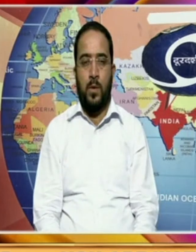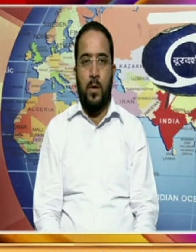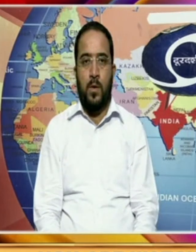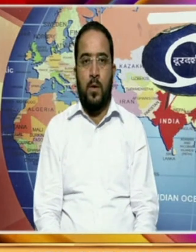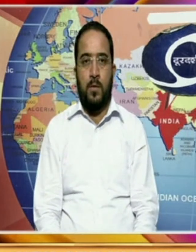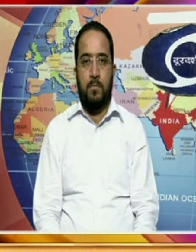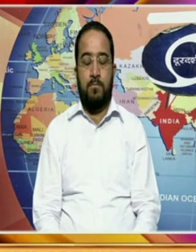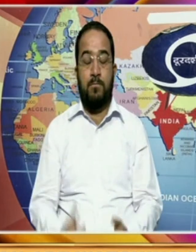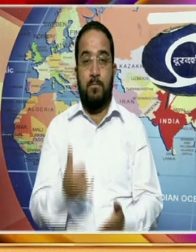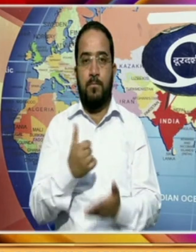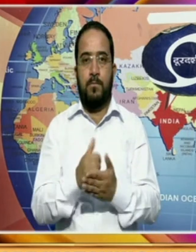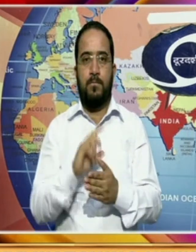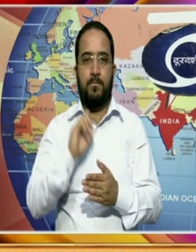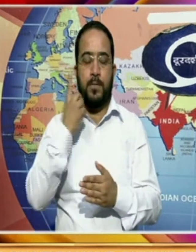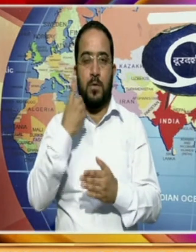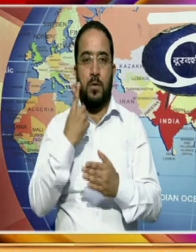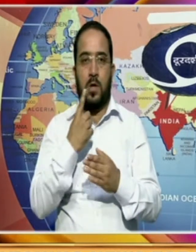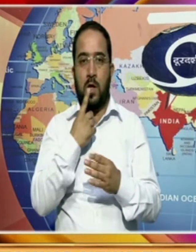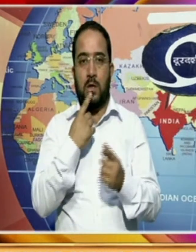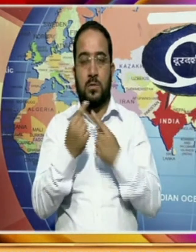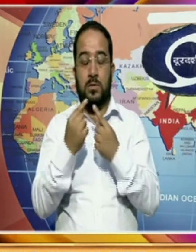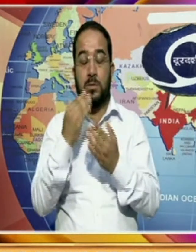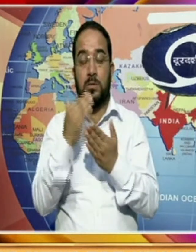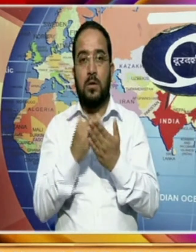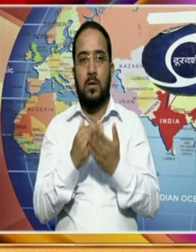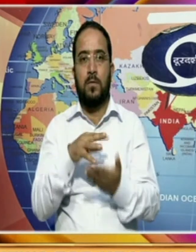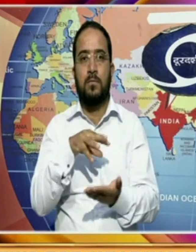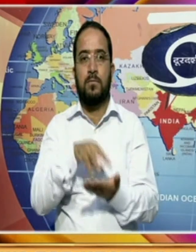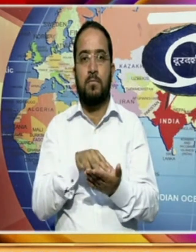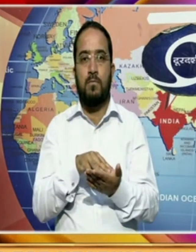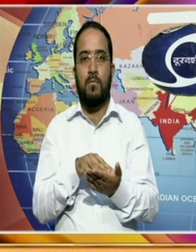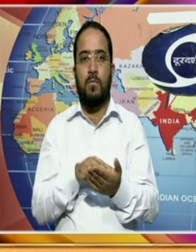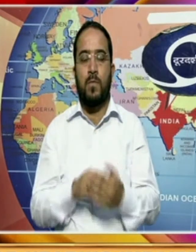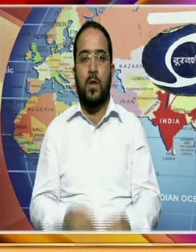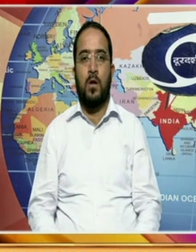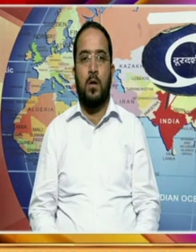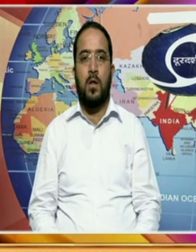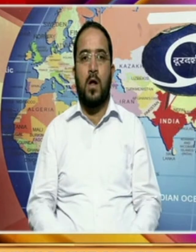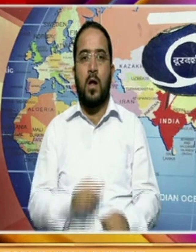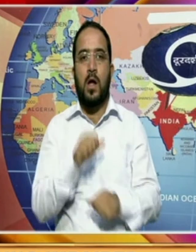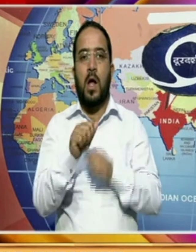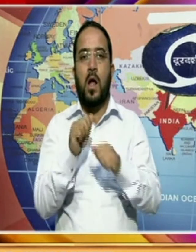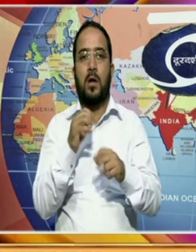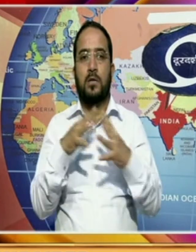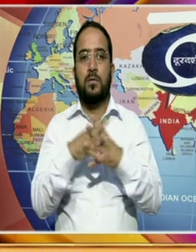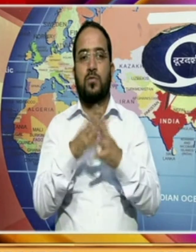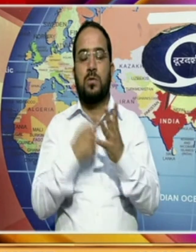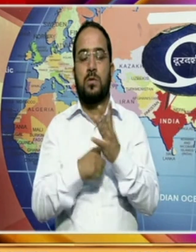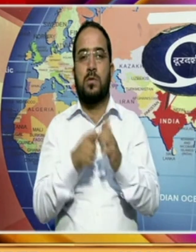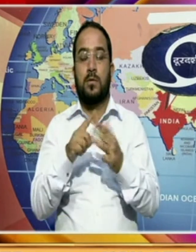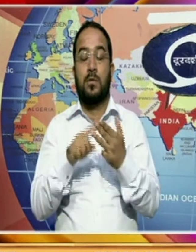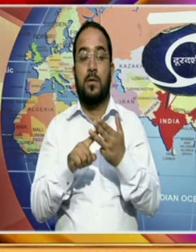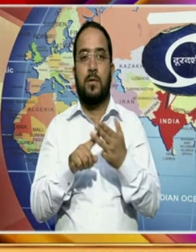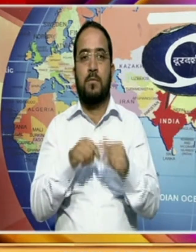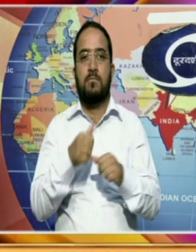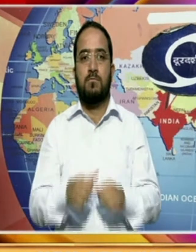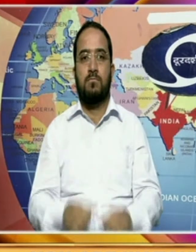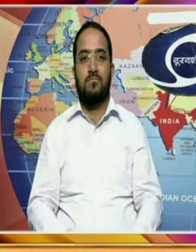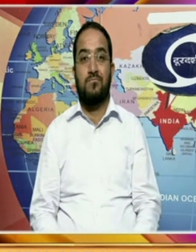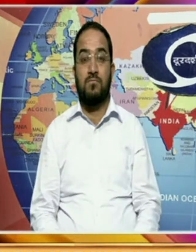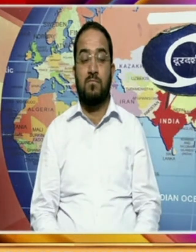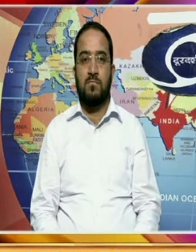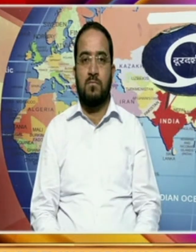लेकिन बुनियादी सतह पर इस तरफ ध्यान देकर कोई भी काम अंजाम नहीं दिया गया और